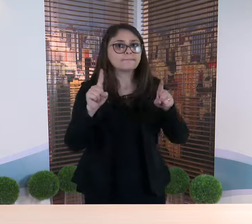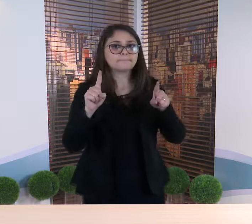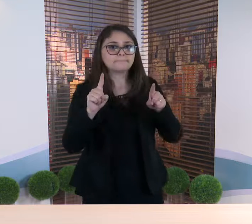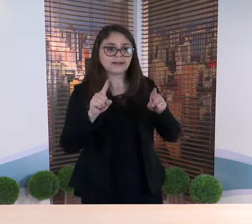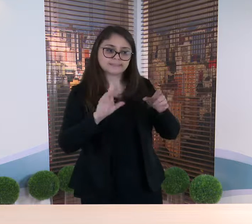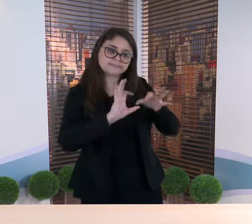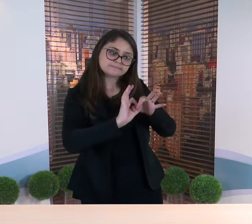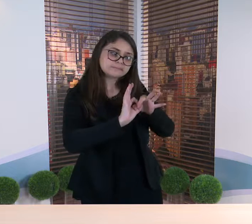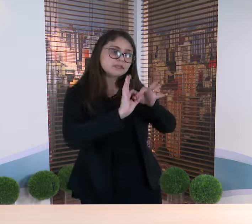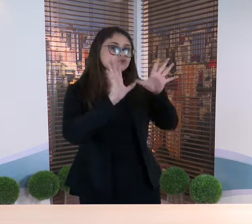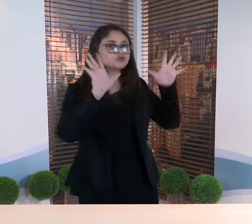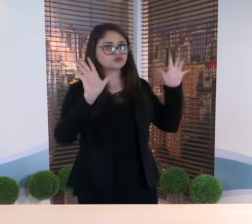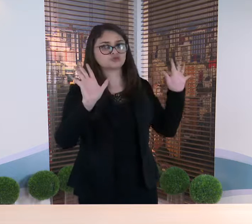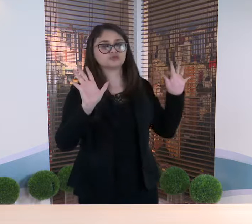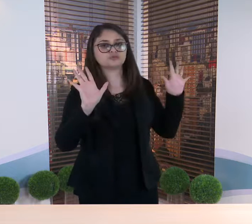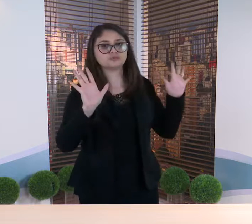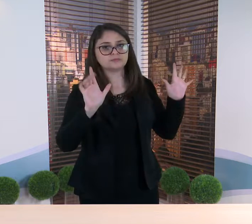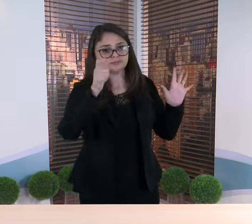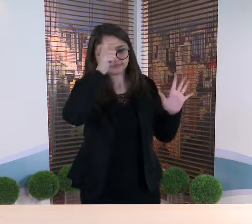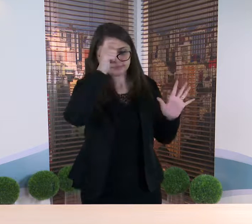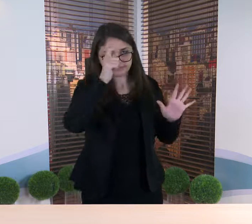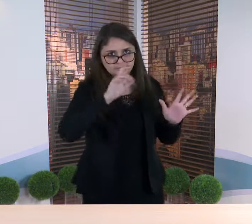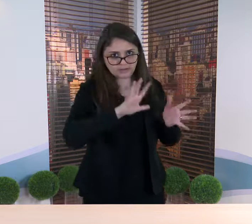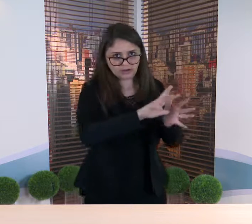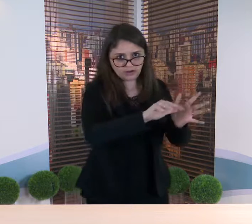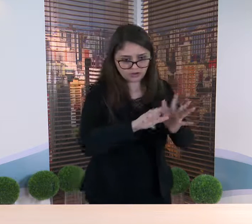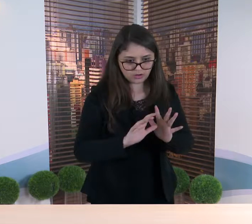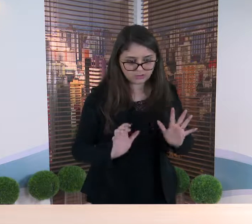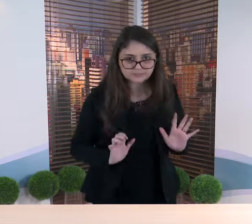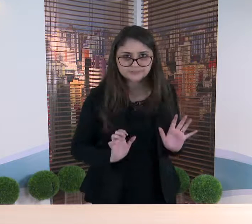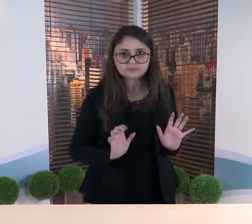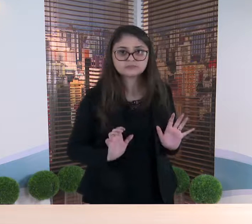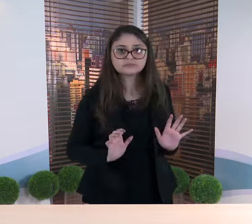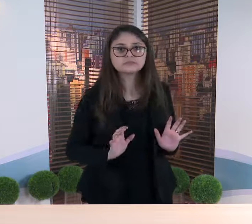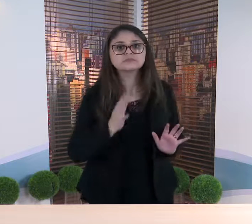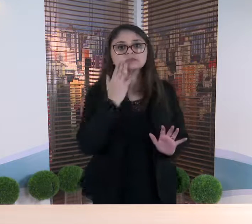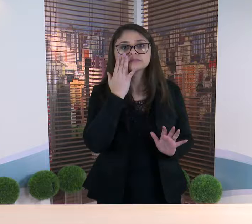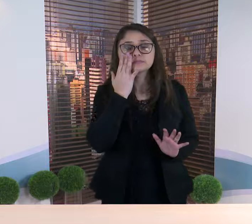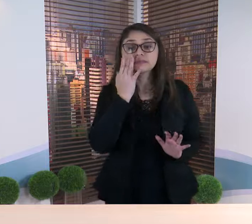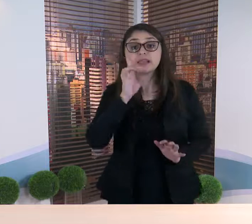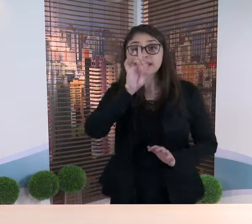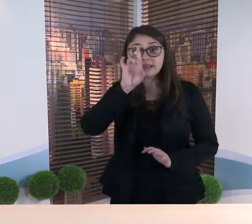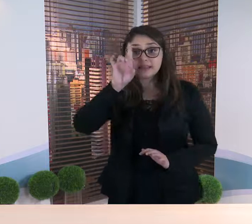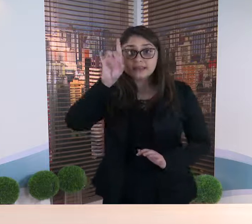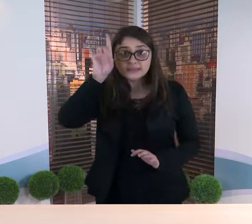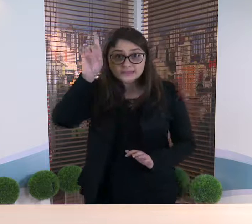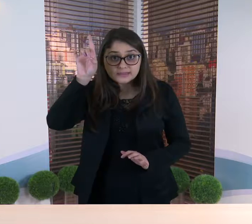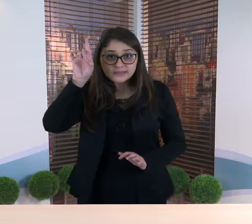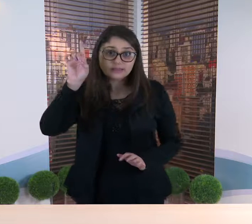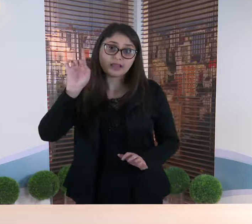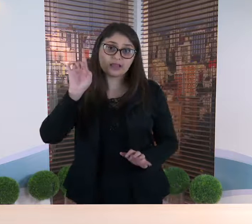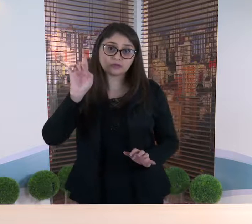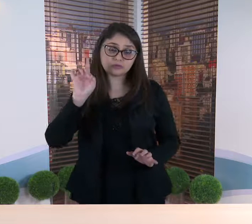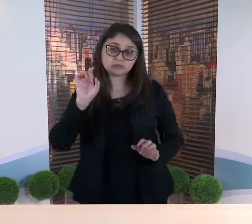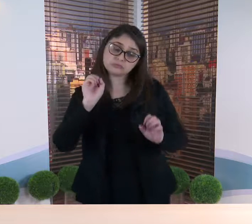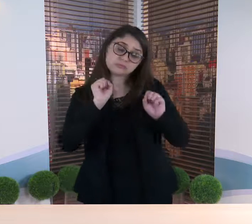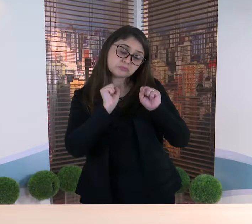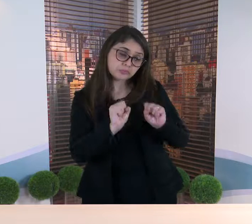aconteçam. Por outro lado, o Deus que permite que os desastres aconteçam podia escolher não